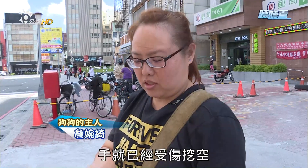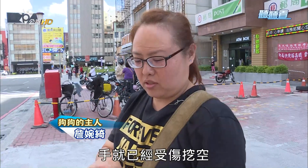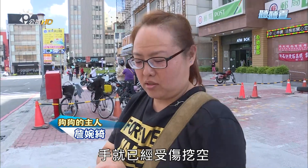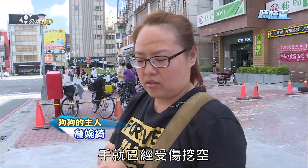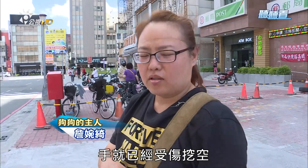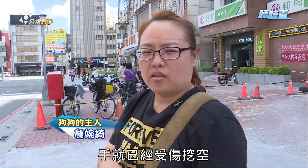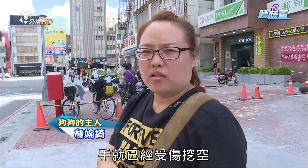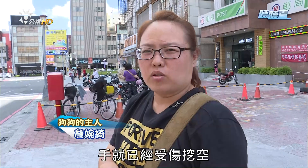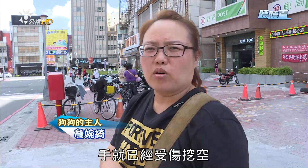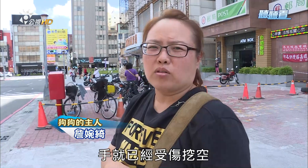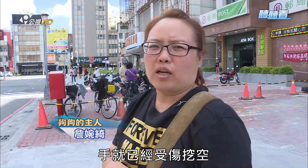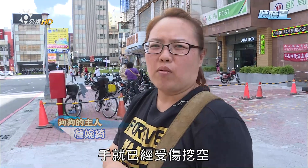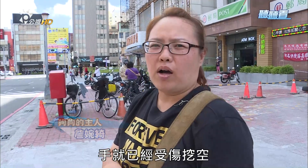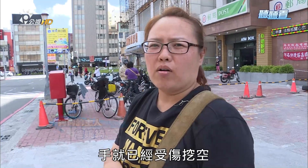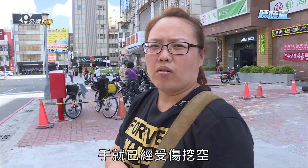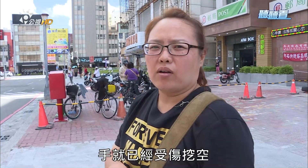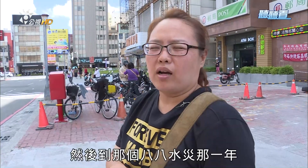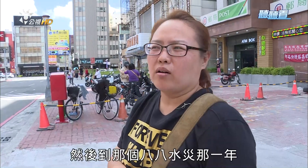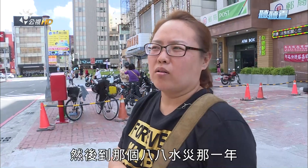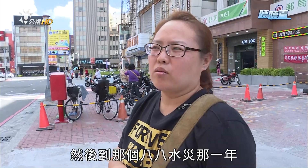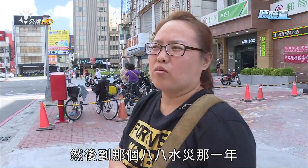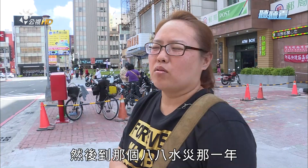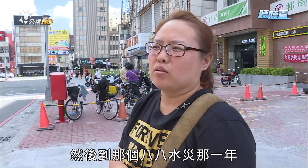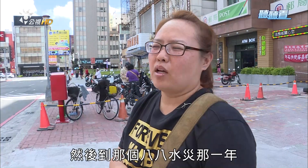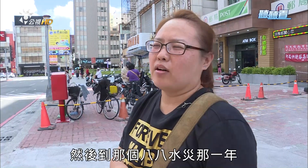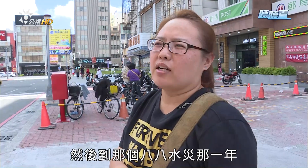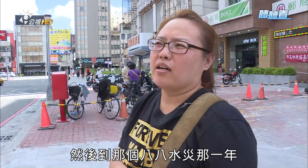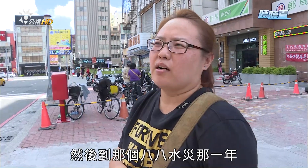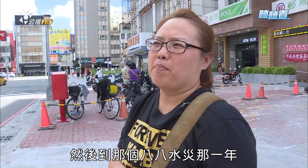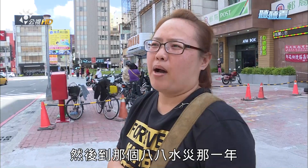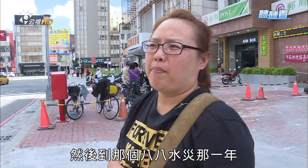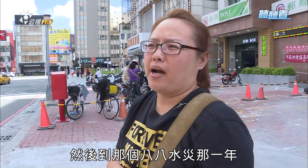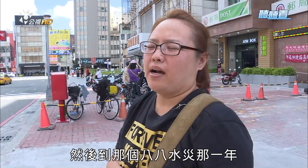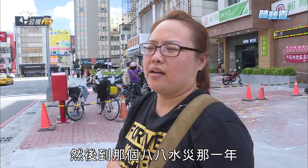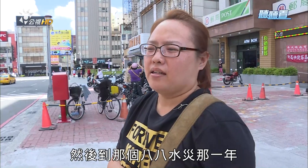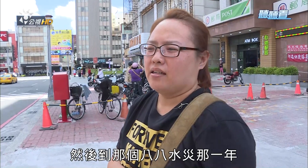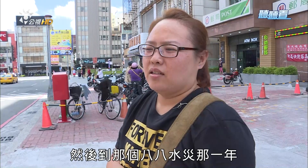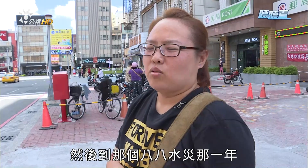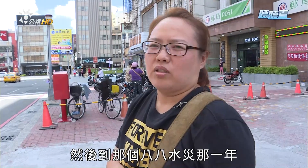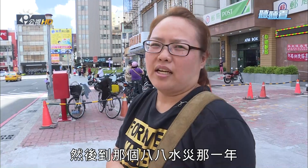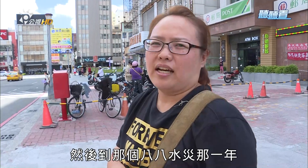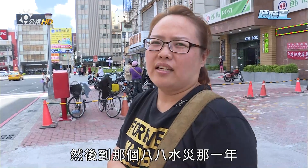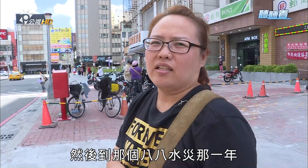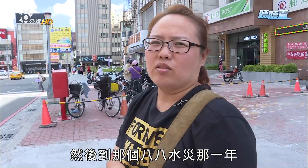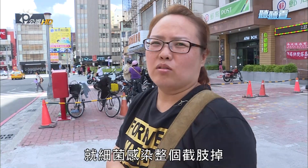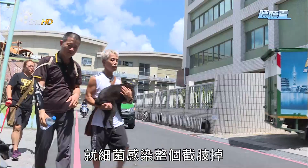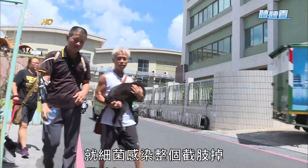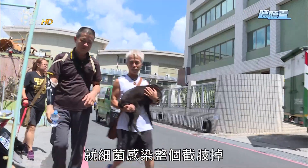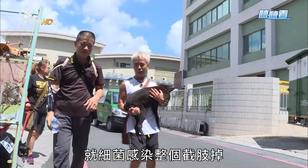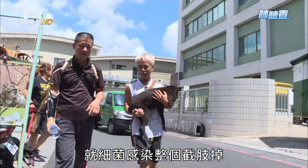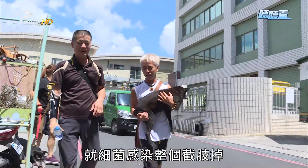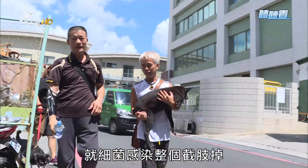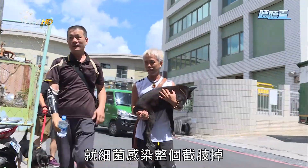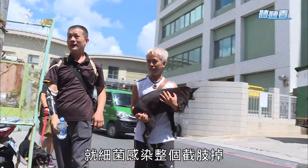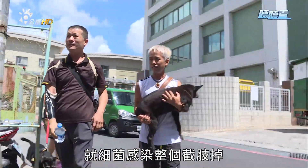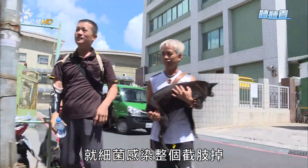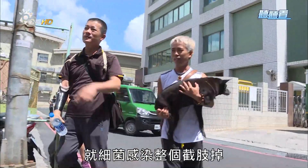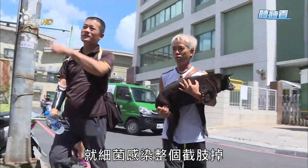经受伤挖空，然后过到那个88水灾那一年就细菌感染整个截肢